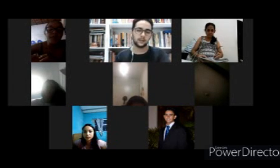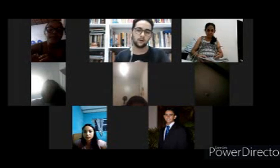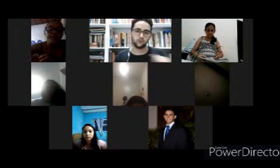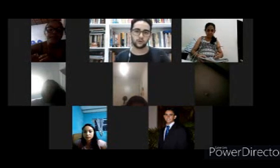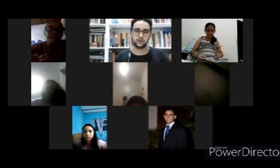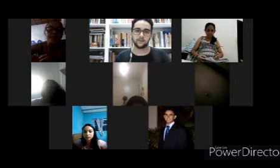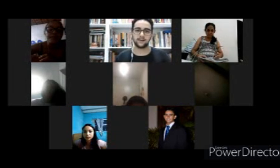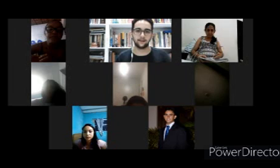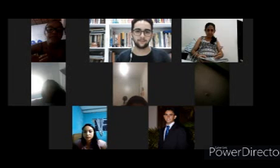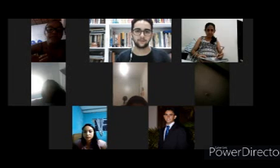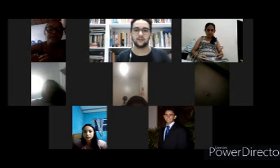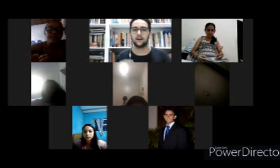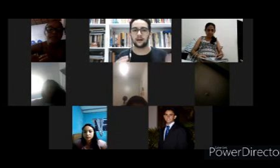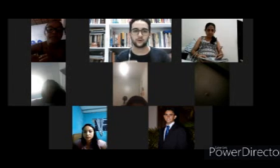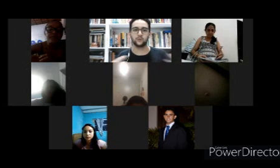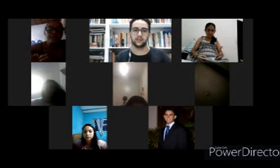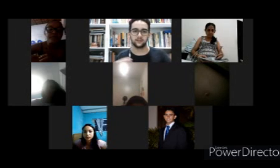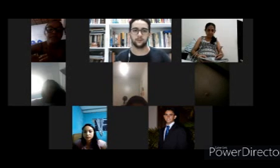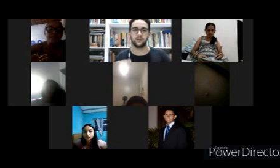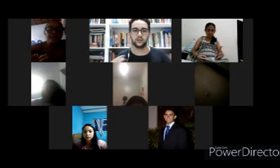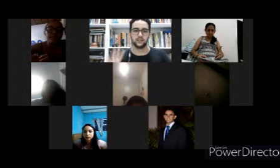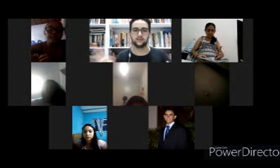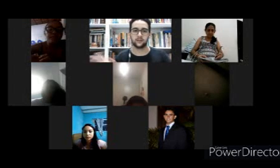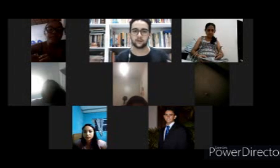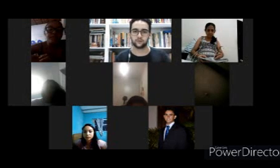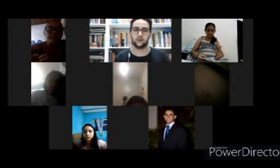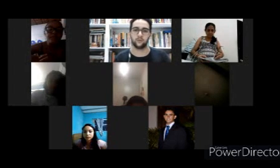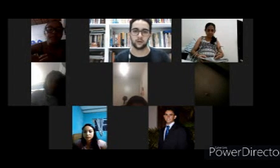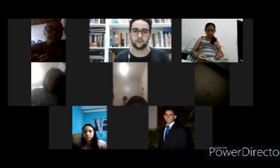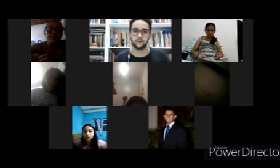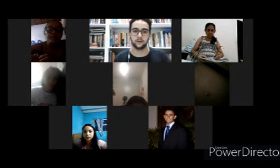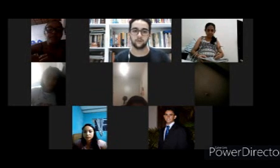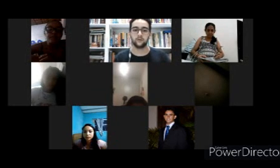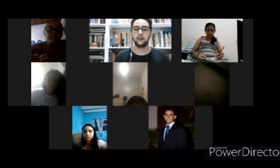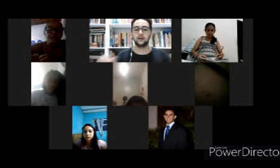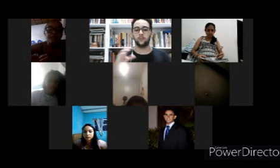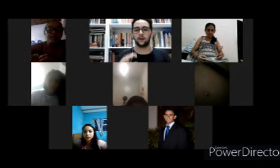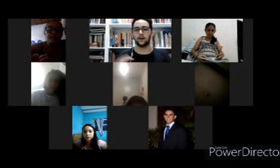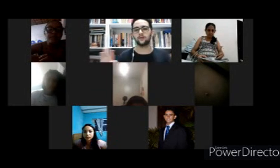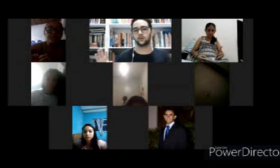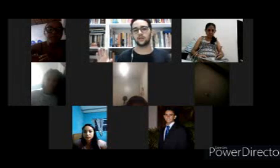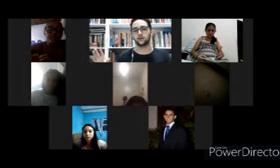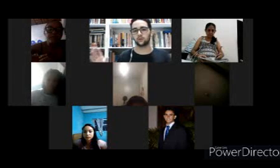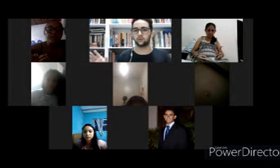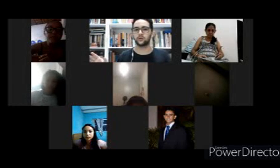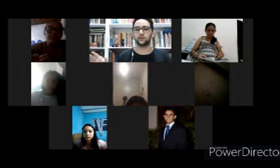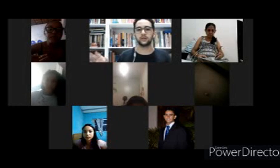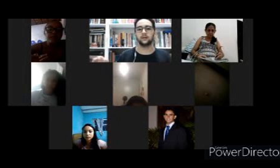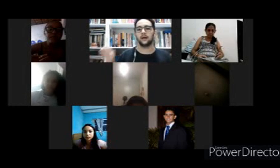tem onde pescar. E a ajuda nesse momento de início dá para ajudar um pouquinho, viu? Então, palavras de datilologia, é